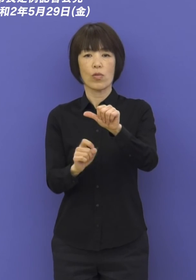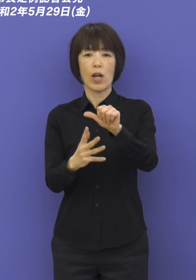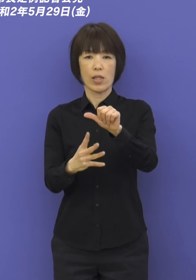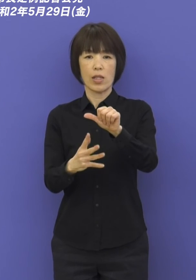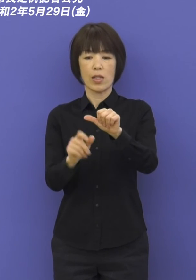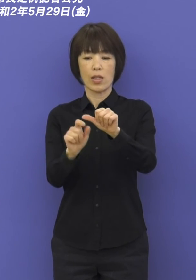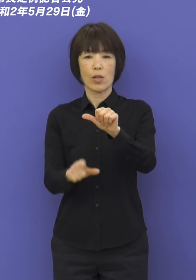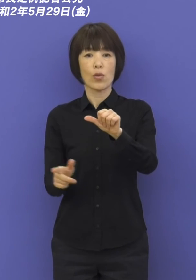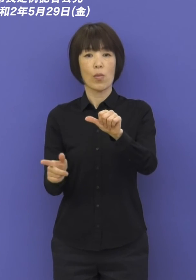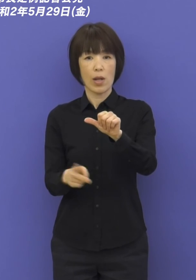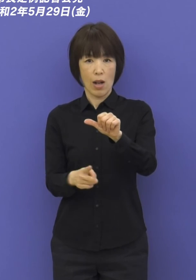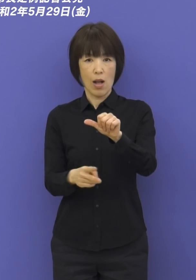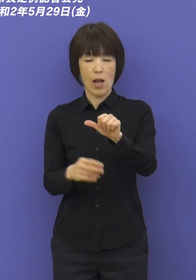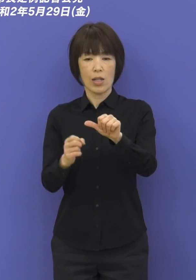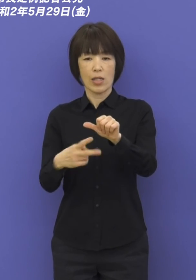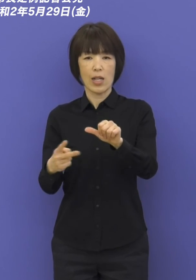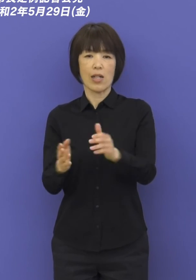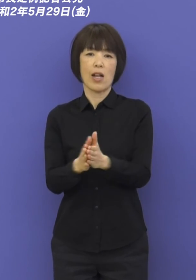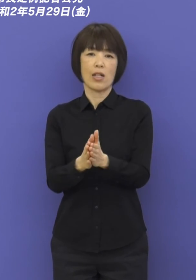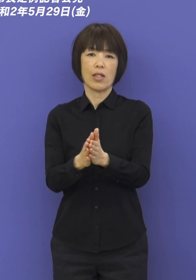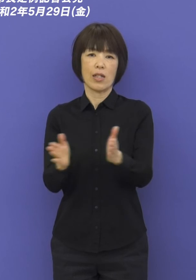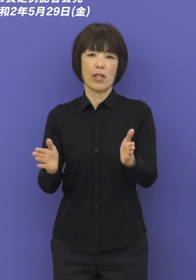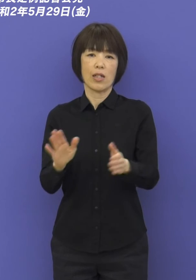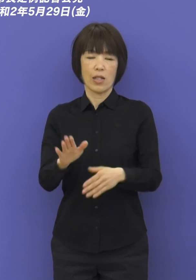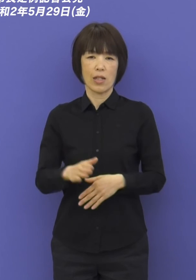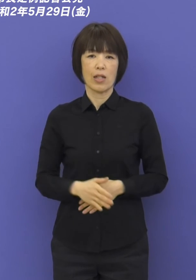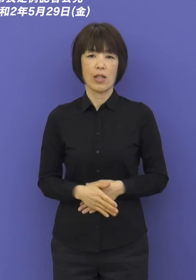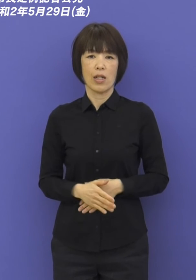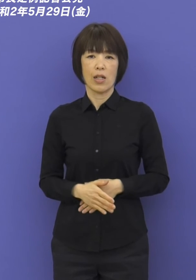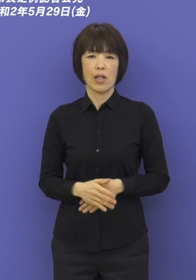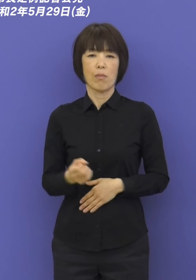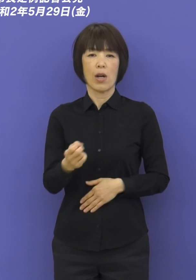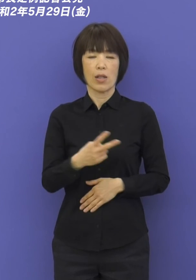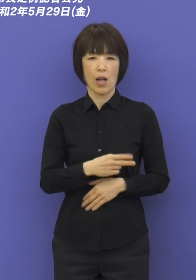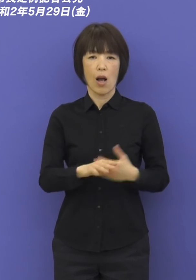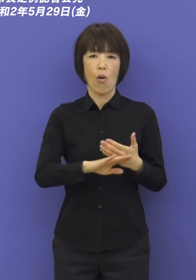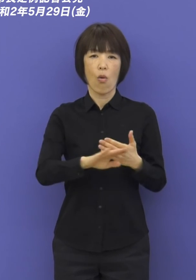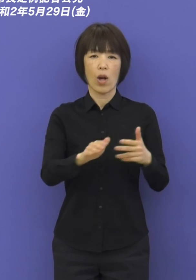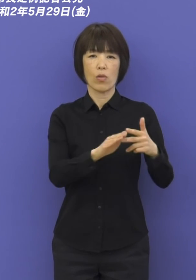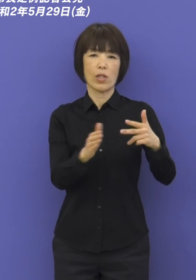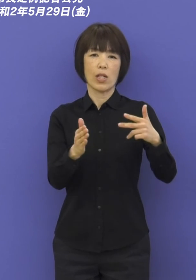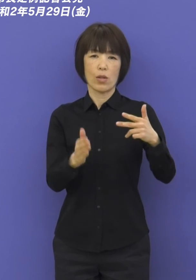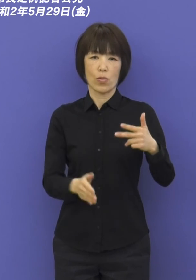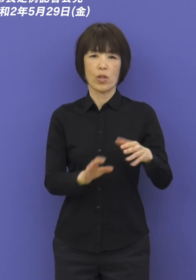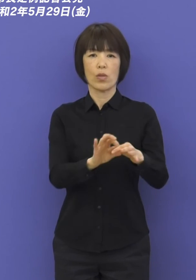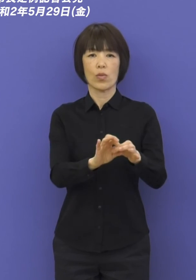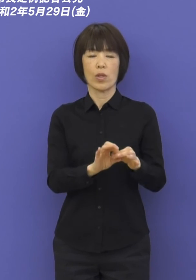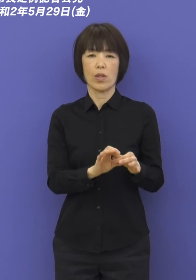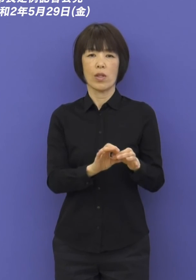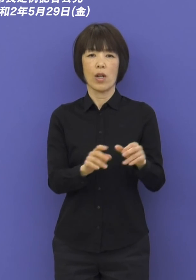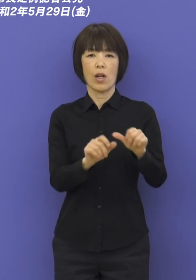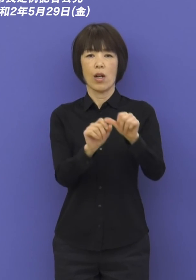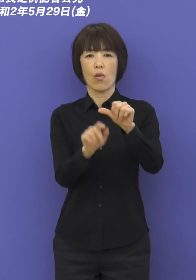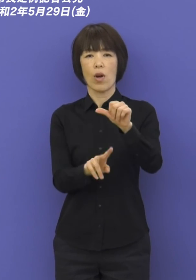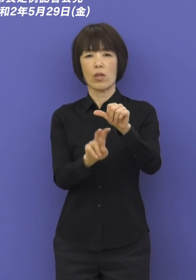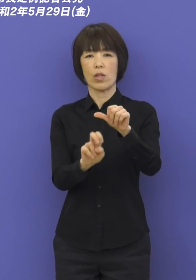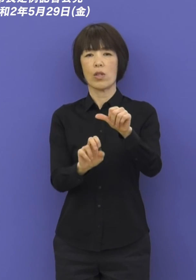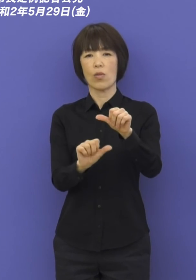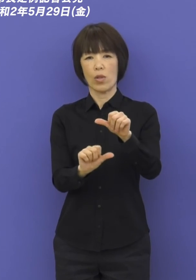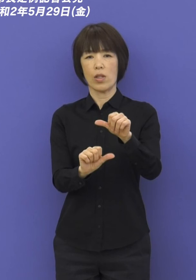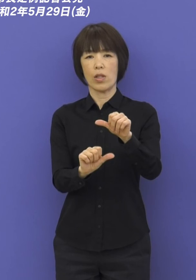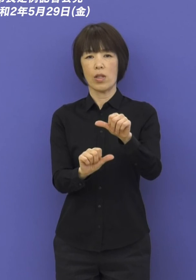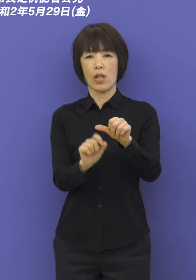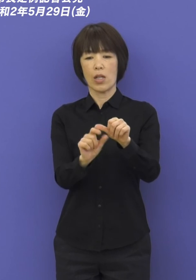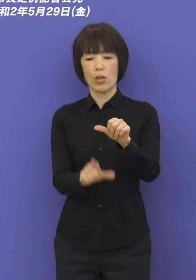日月曜日から利用を再開しました。また、その他の施設についても、5月25